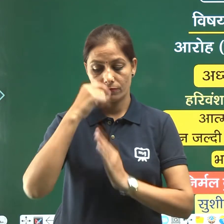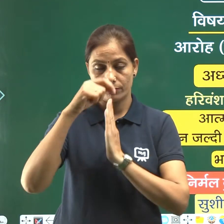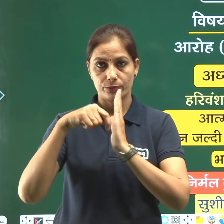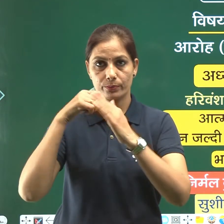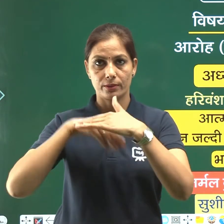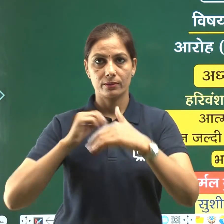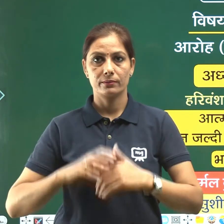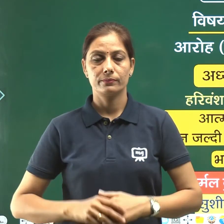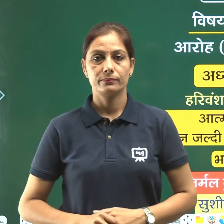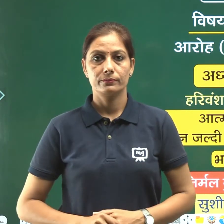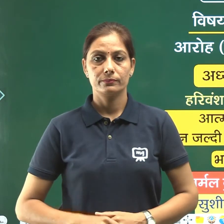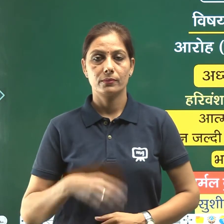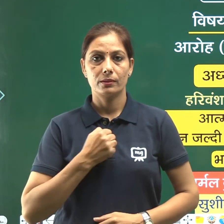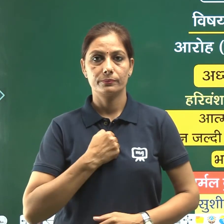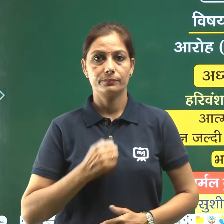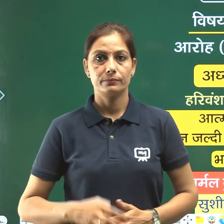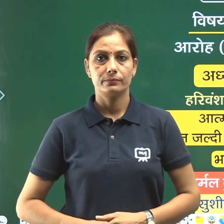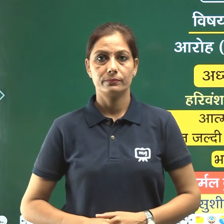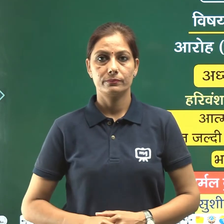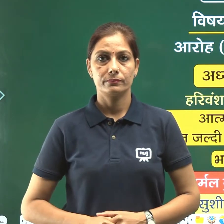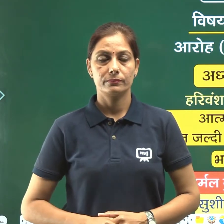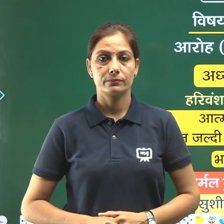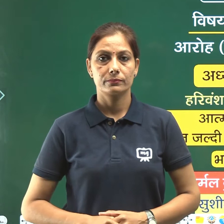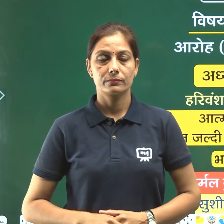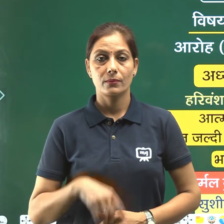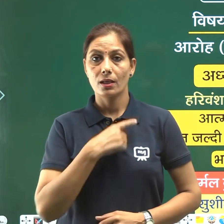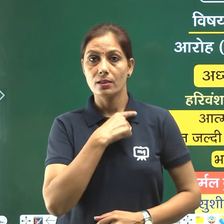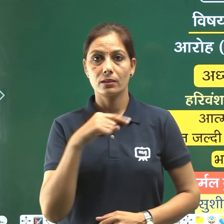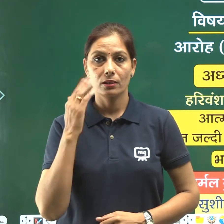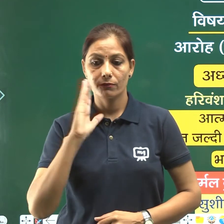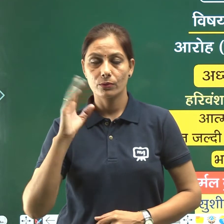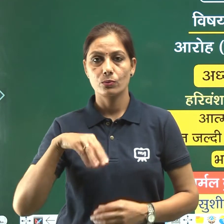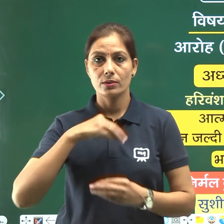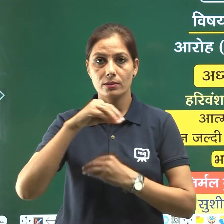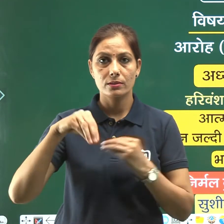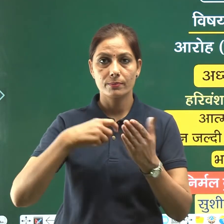में हम इनसे संबंधित